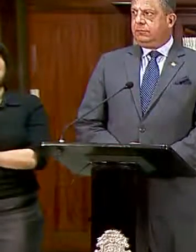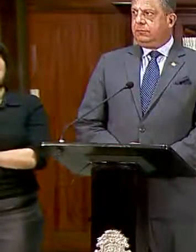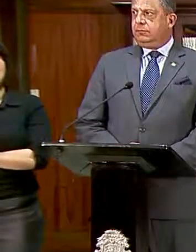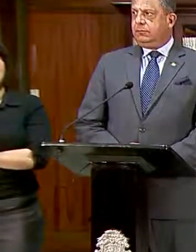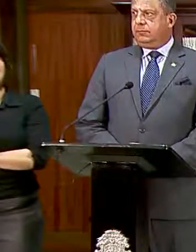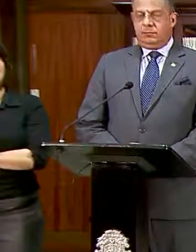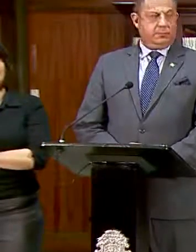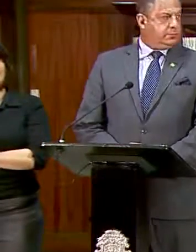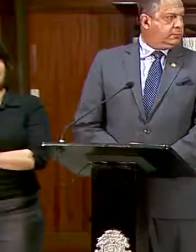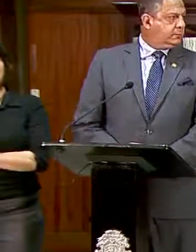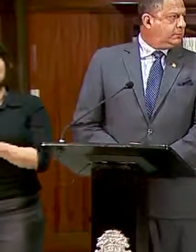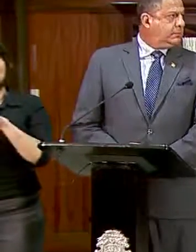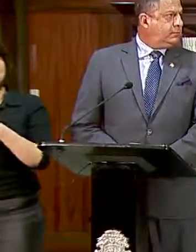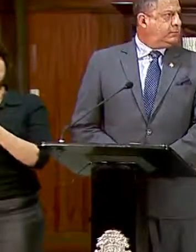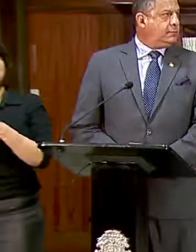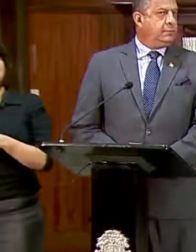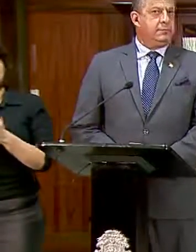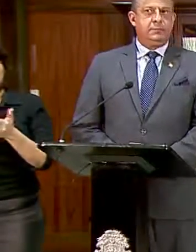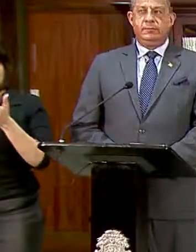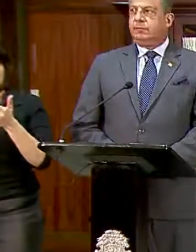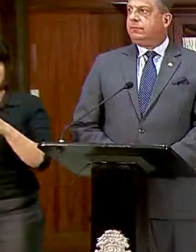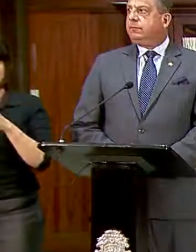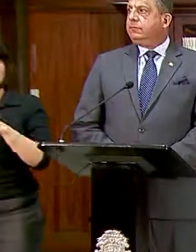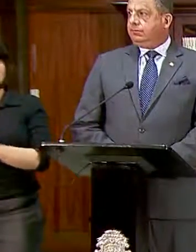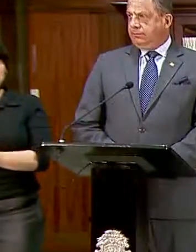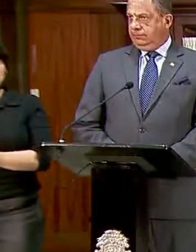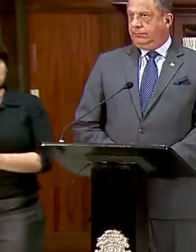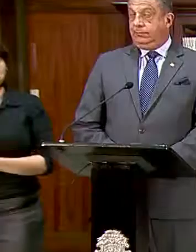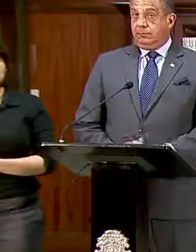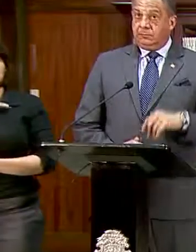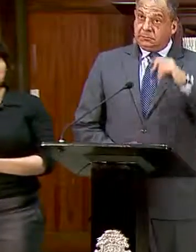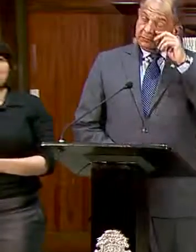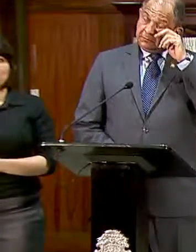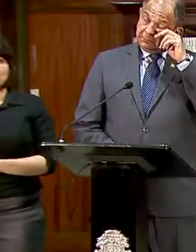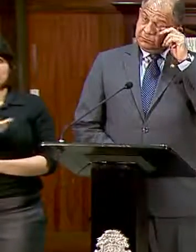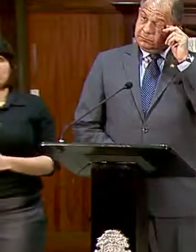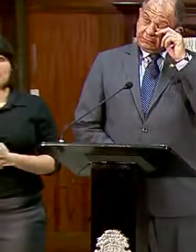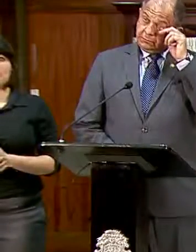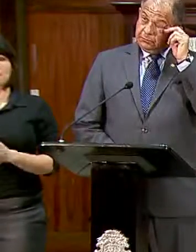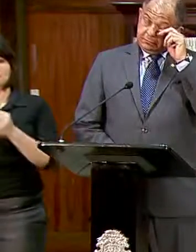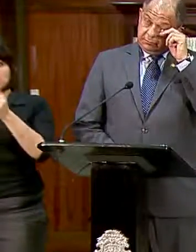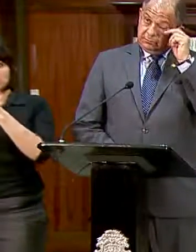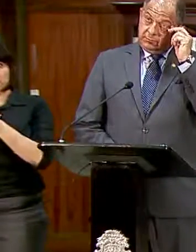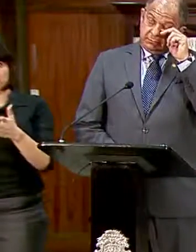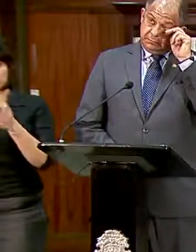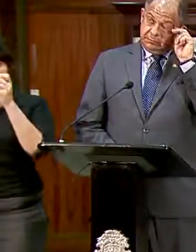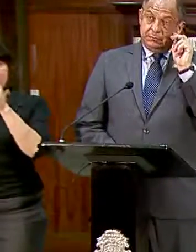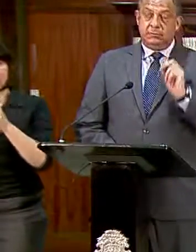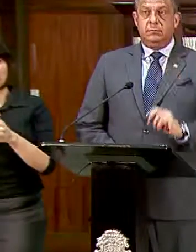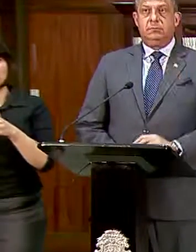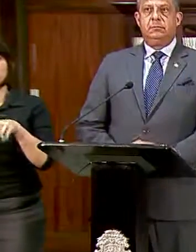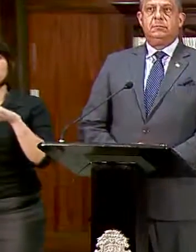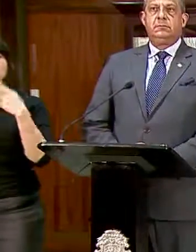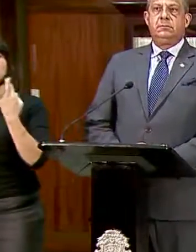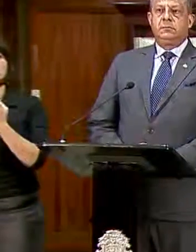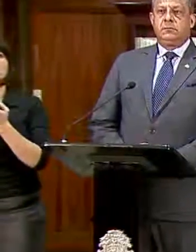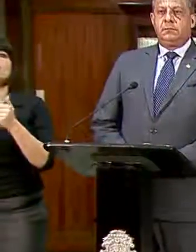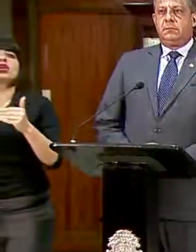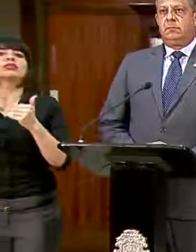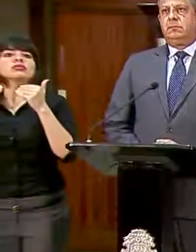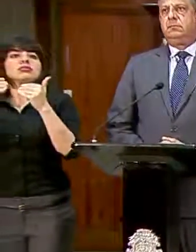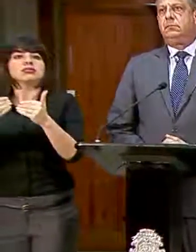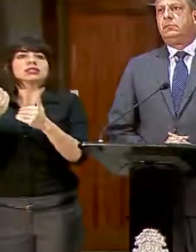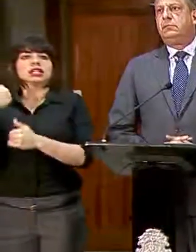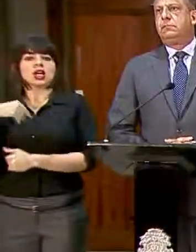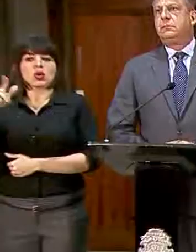Moreno. Para iniciar este balance, vamos a escuchar al señor presidente, quien nos brinda el detalle de este encuentro, y de seguido